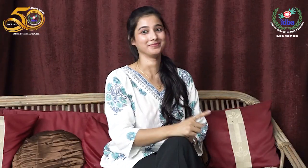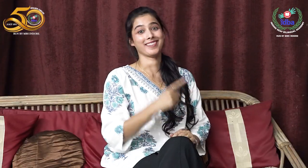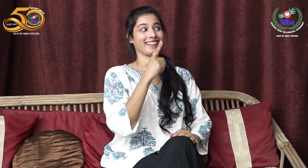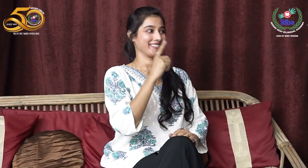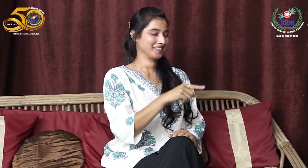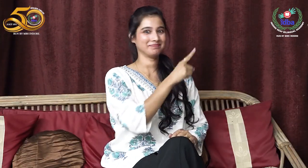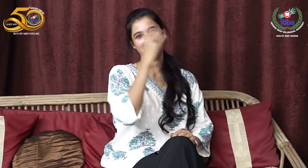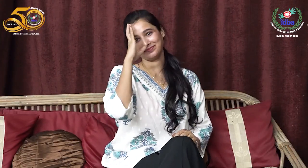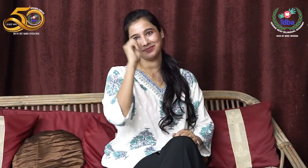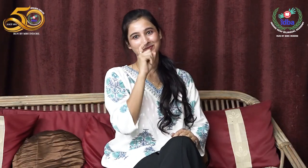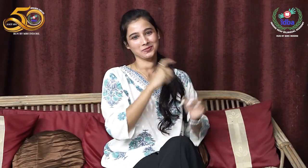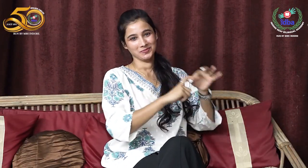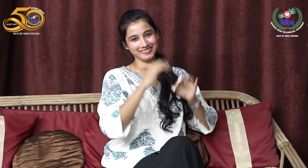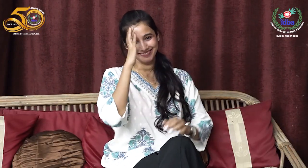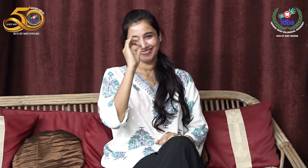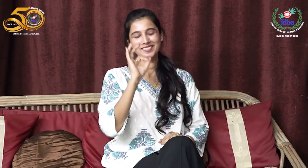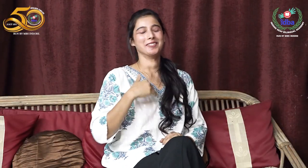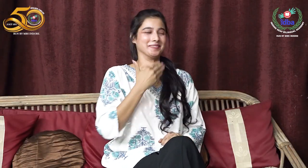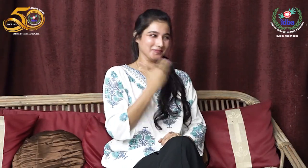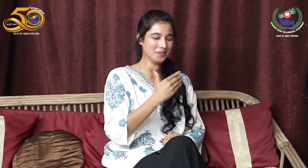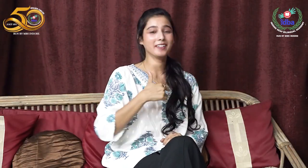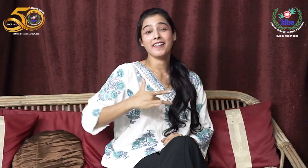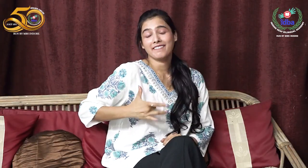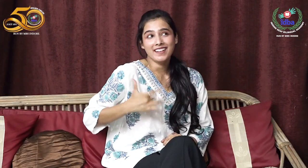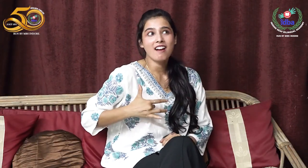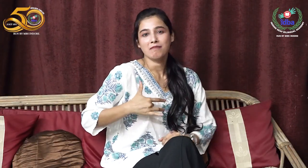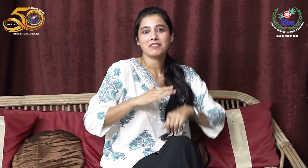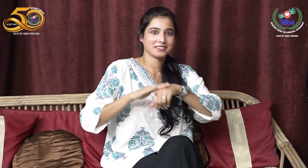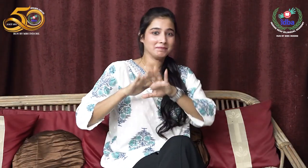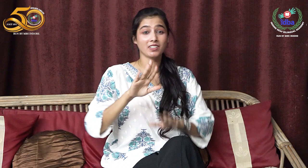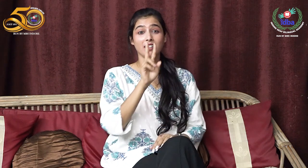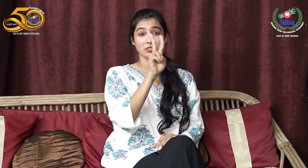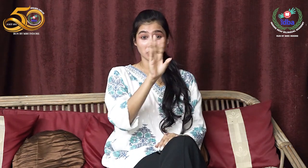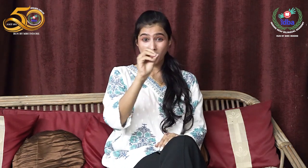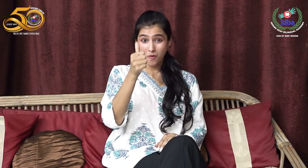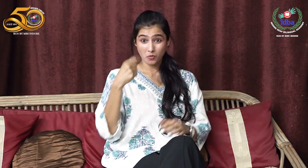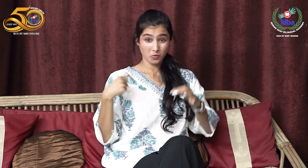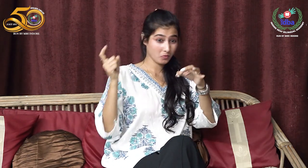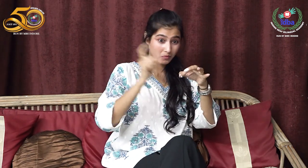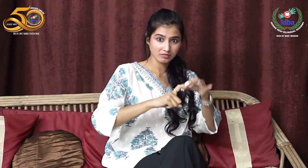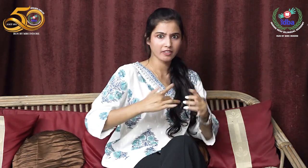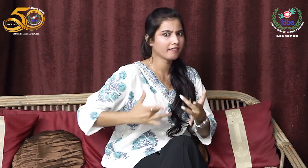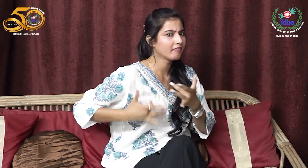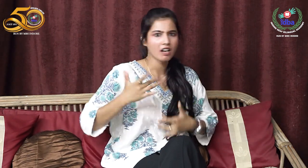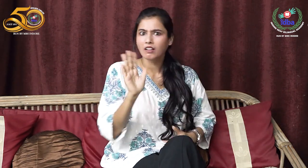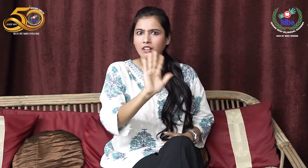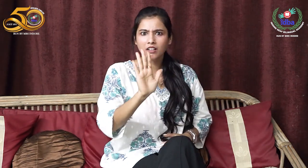फैशन वॉक का आइडिया कैसे आया? जी हाँ, ममता मैम आपको याद है? हाँ हाँ, मुझे लगा था शायद 2009 में जब मैं यहाँ आई थी, तब मुझे कोई